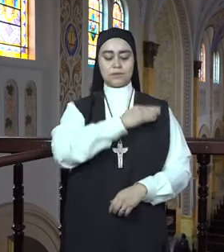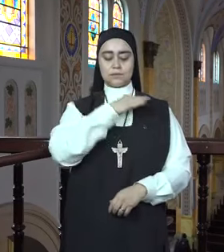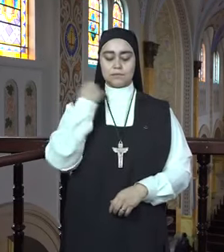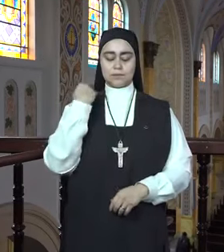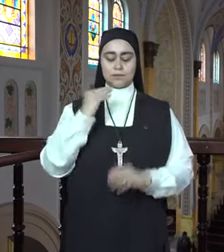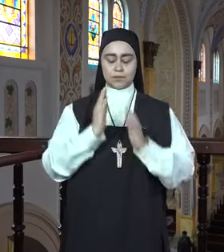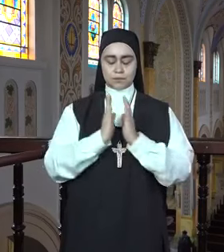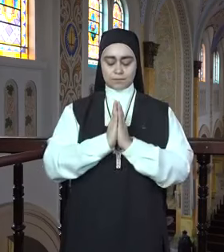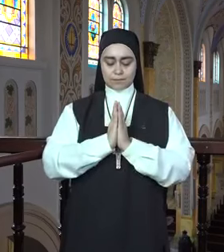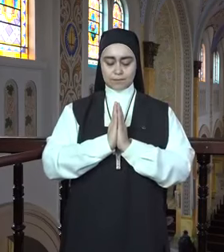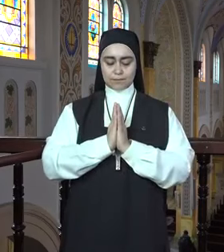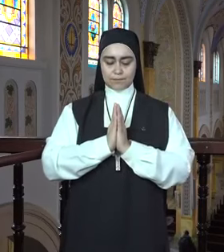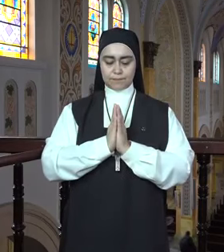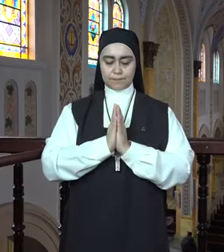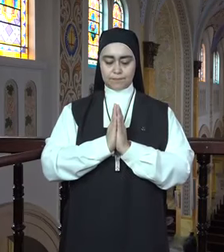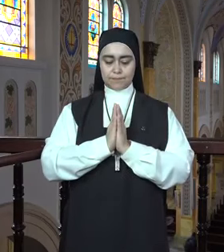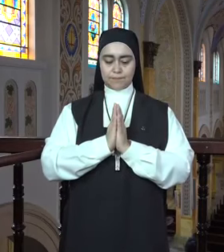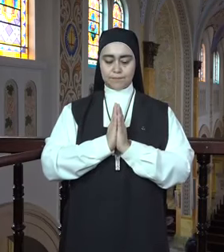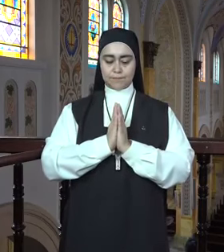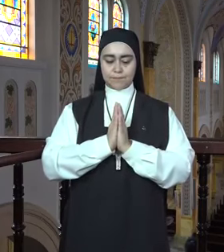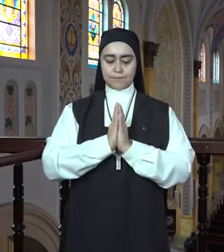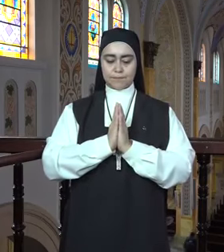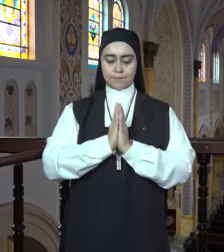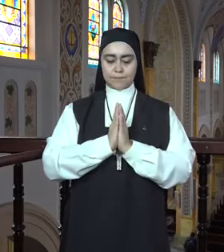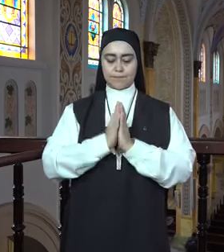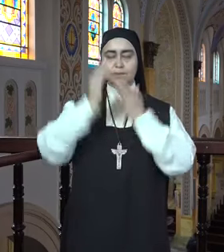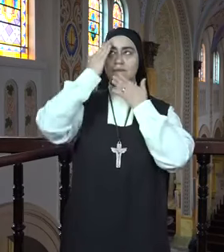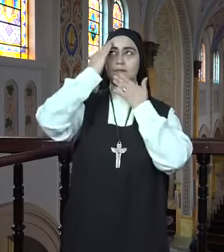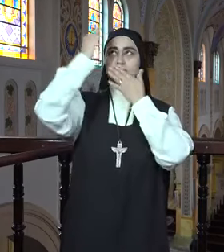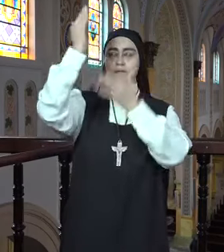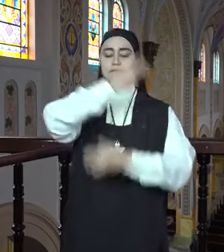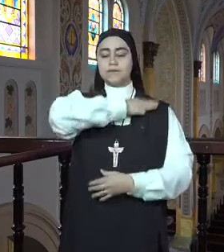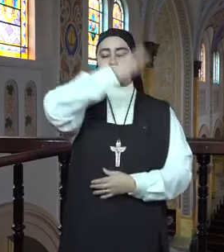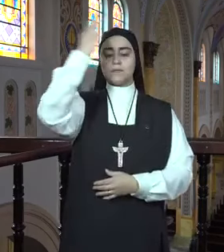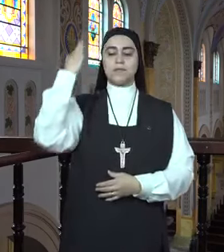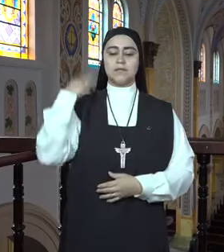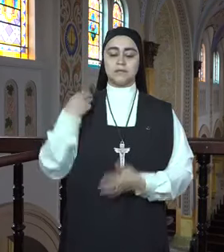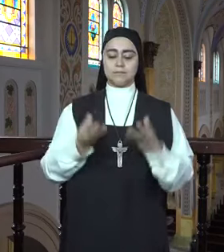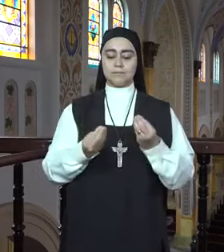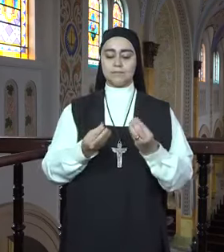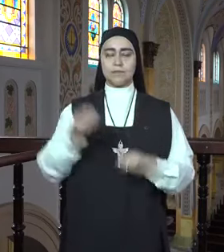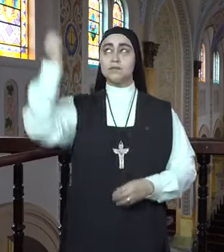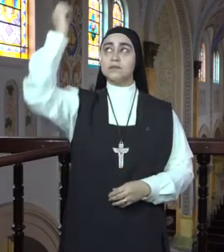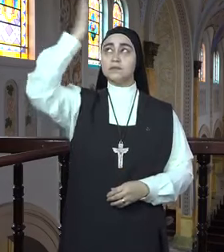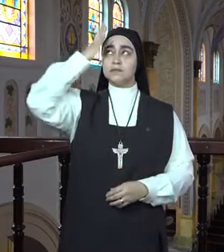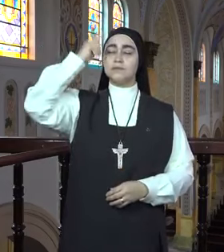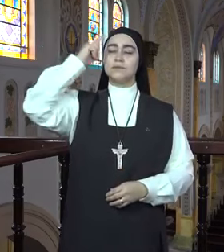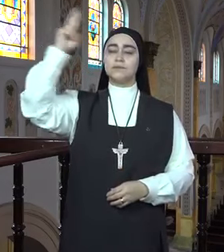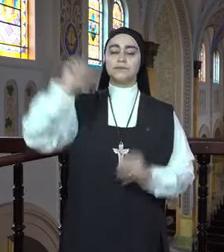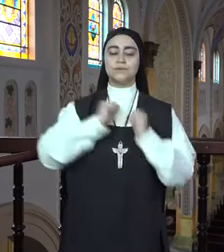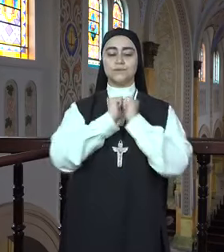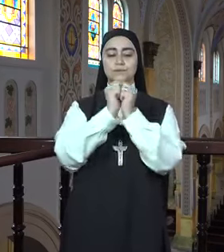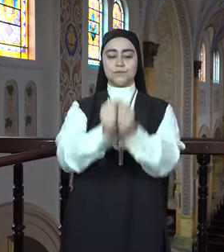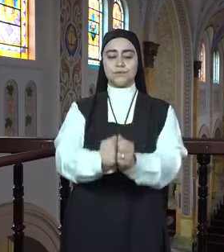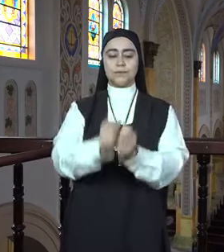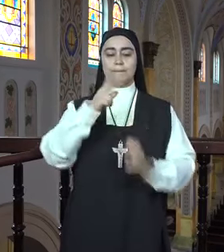nossa morte. Amém. Ave Maria, cheia de graça, o Senhor é convosco.